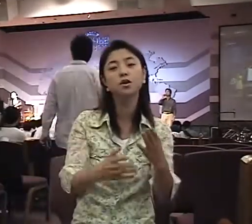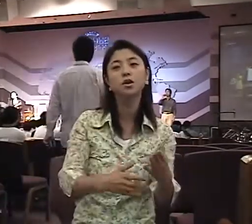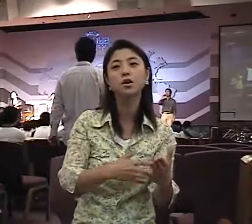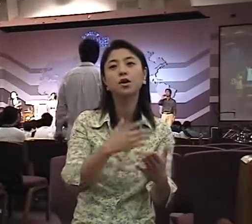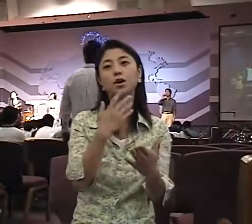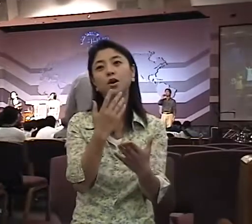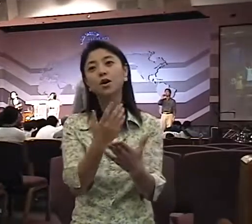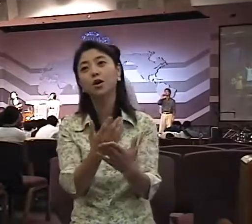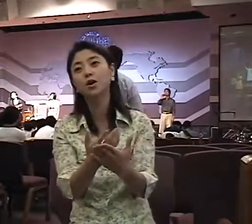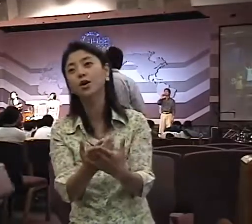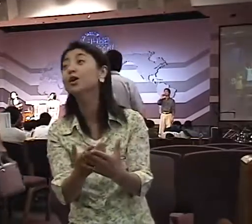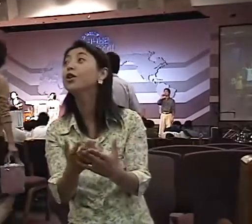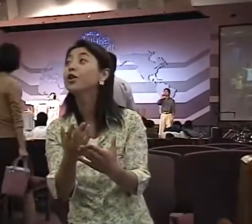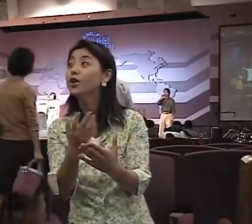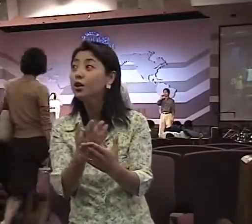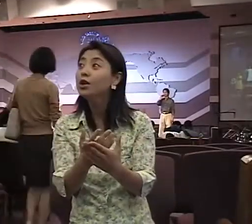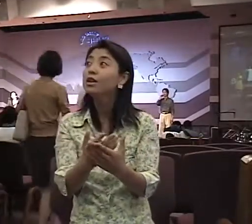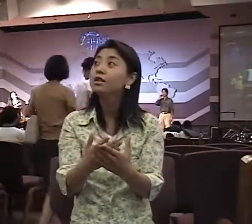인도하소서.